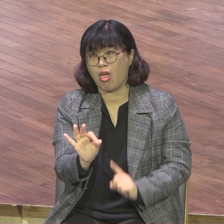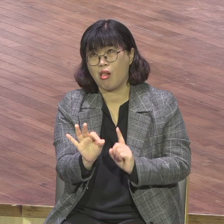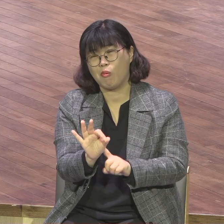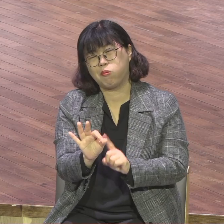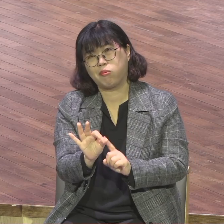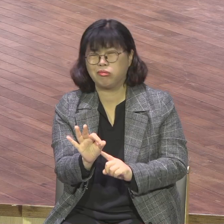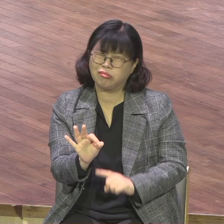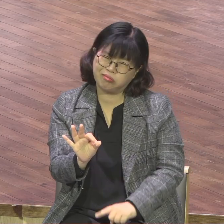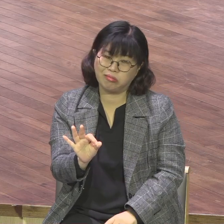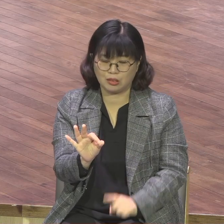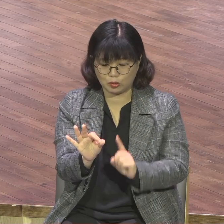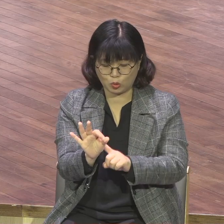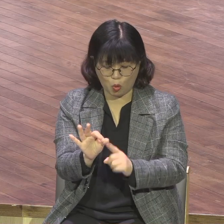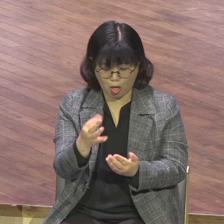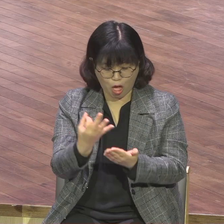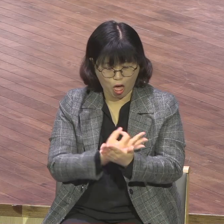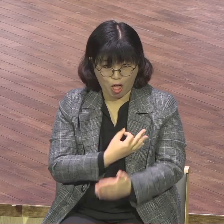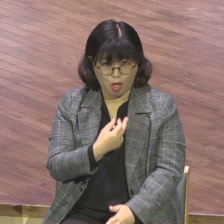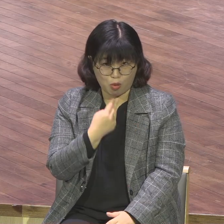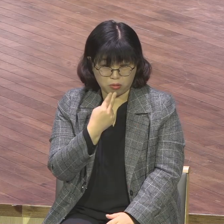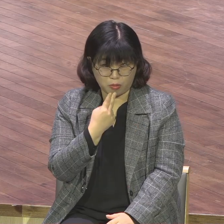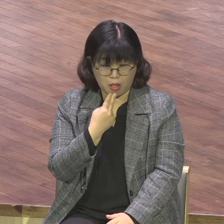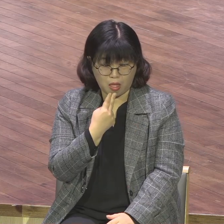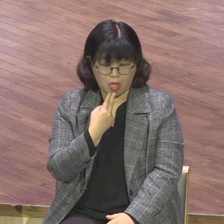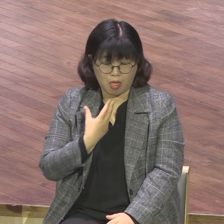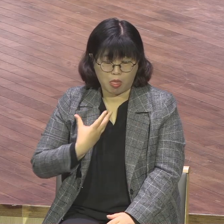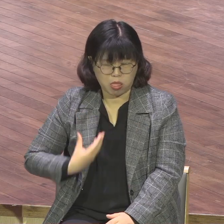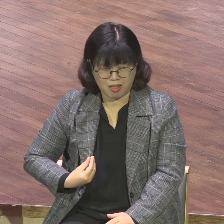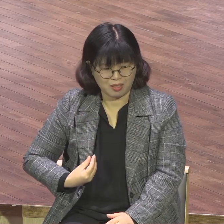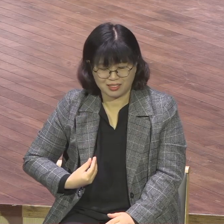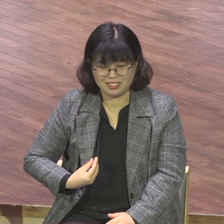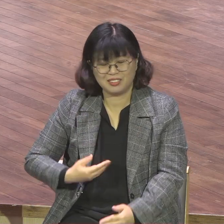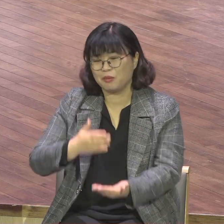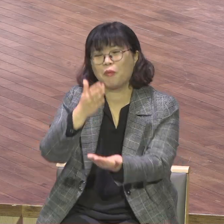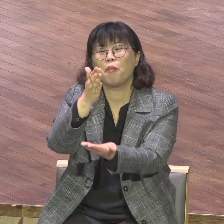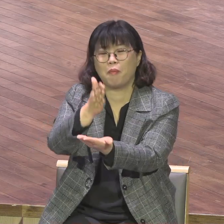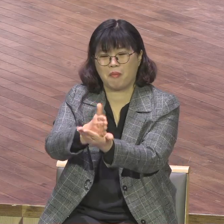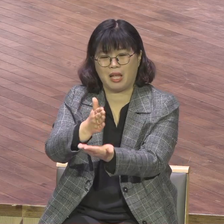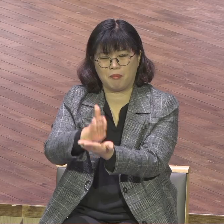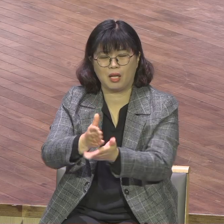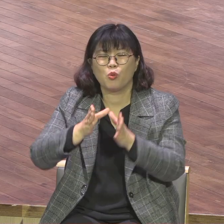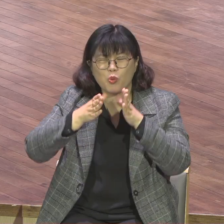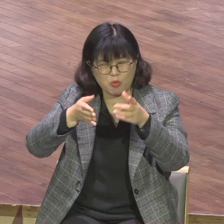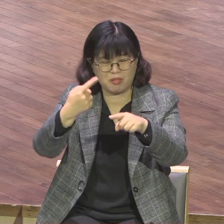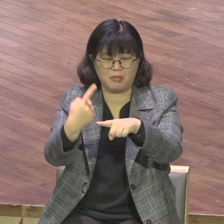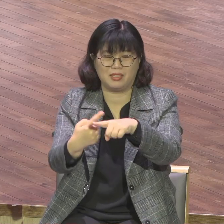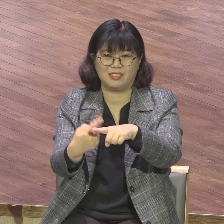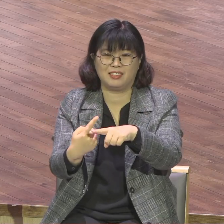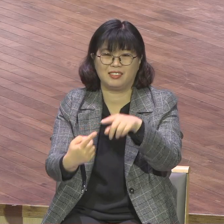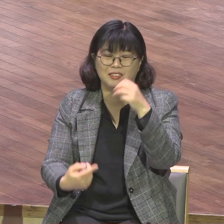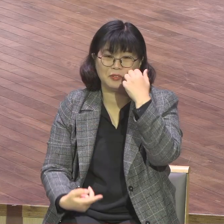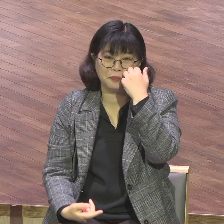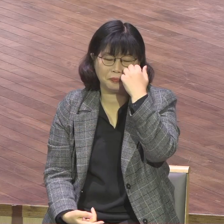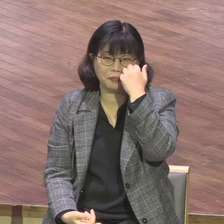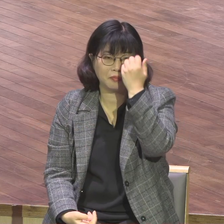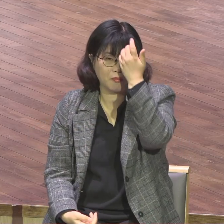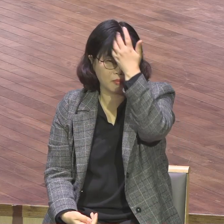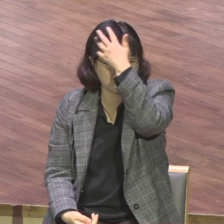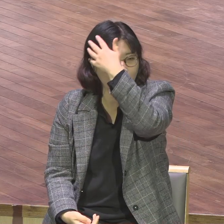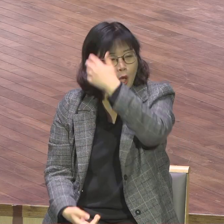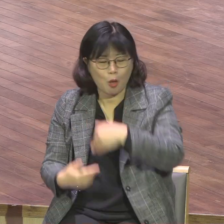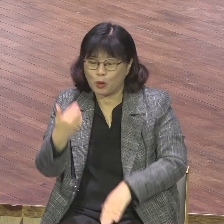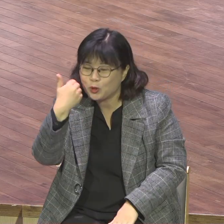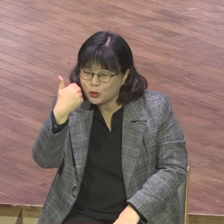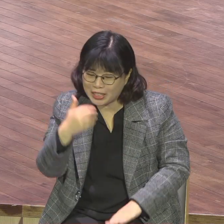신앙 아니에요. 그거 다 속어. 폭삭 속은 거예요. 완전히 다 속고 있어요. 사람들이 뭐 좀